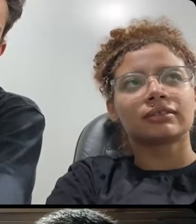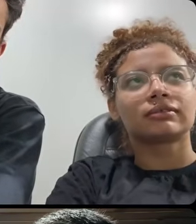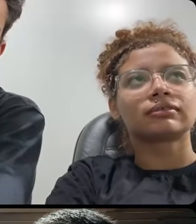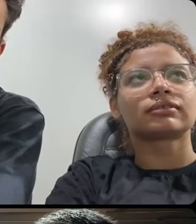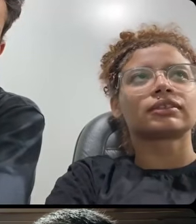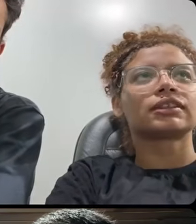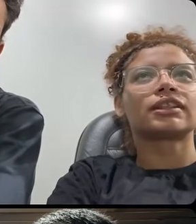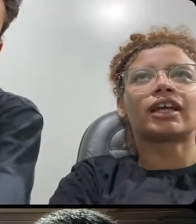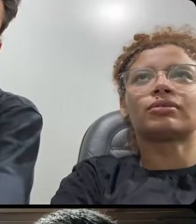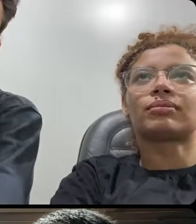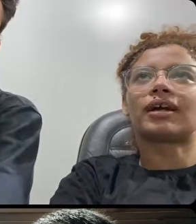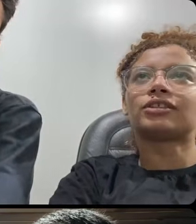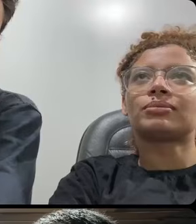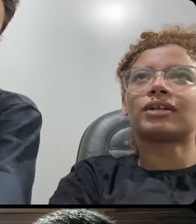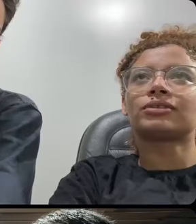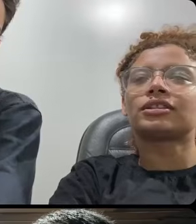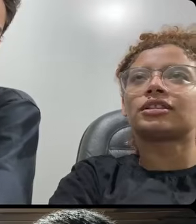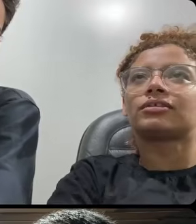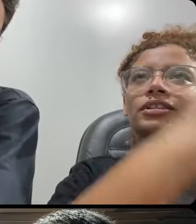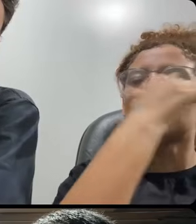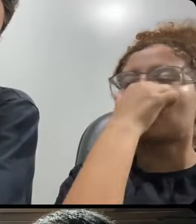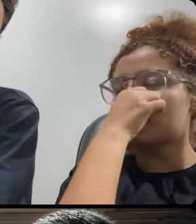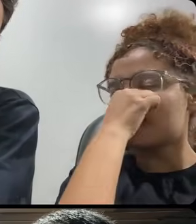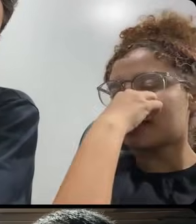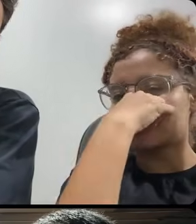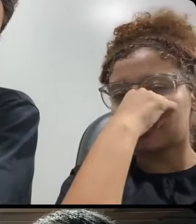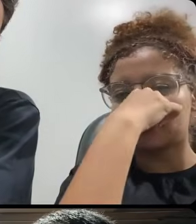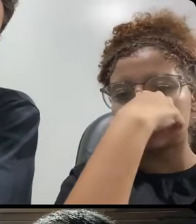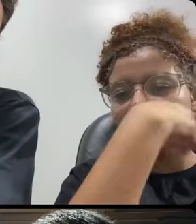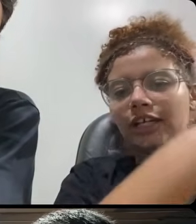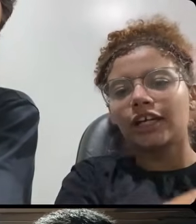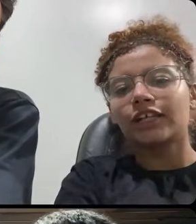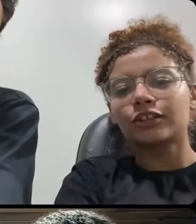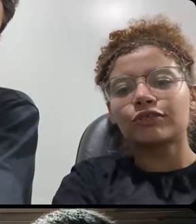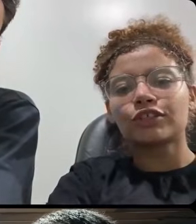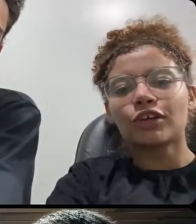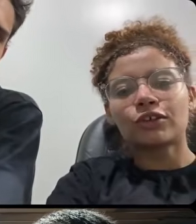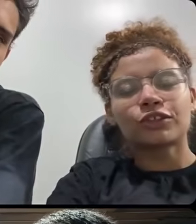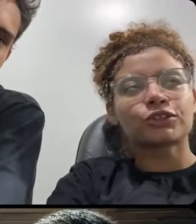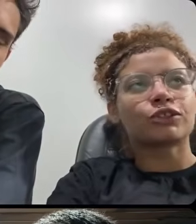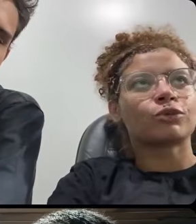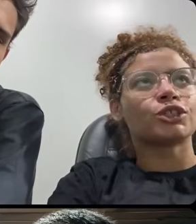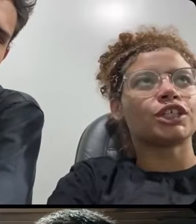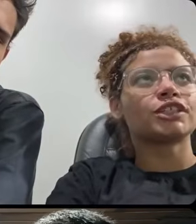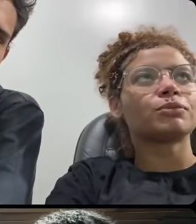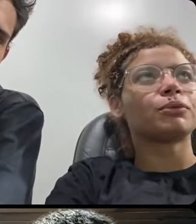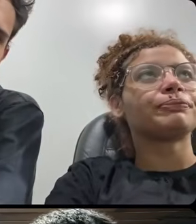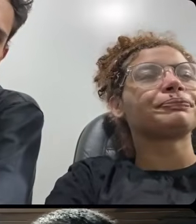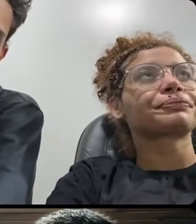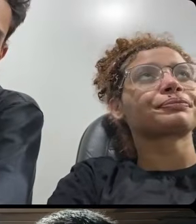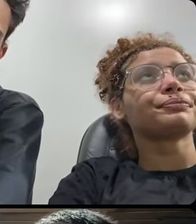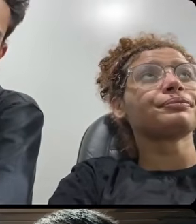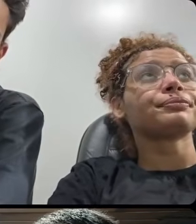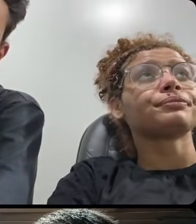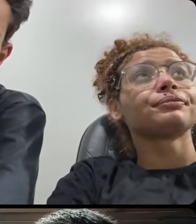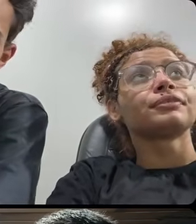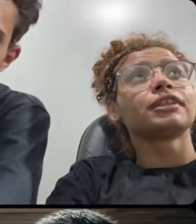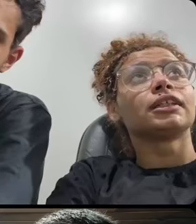anos. Tenho mais ou menos 5, 6 anos que eu tive o diagnóstico de autismo.